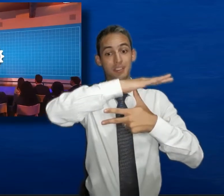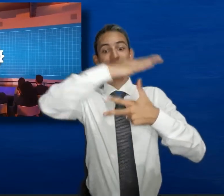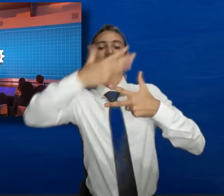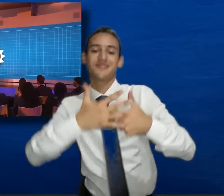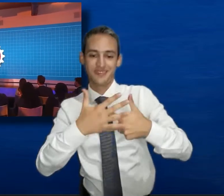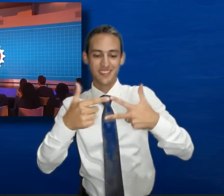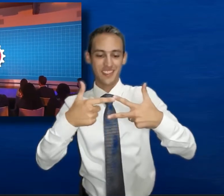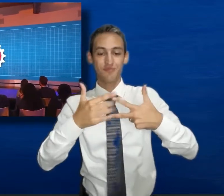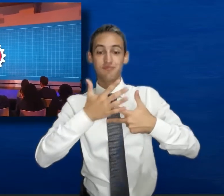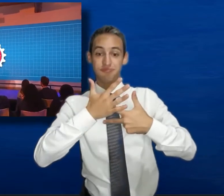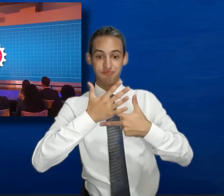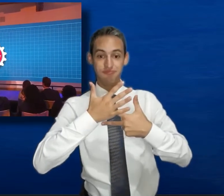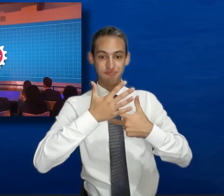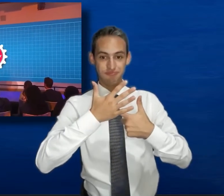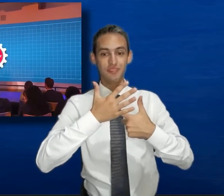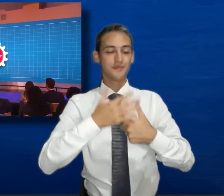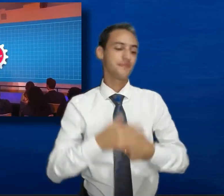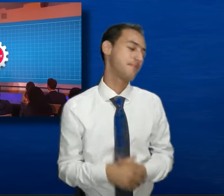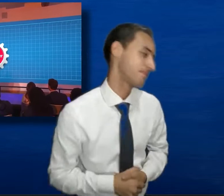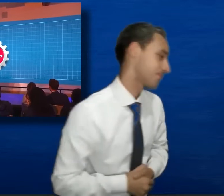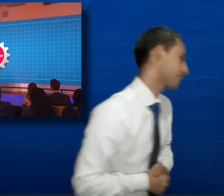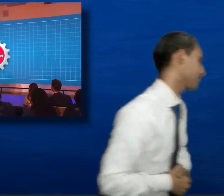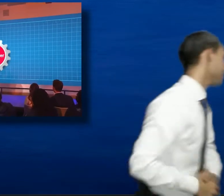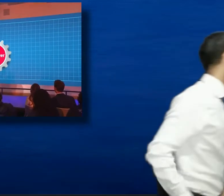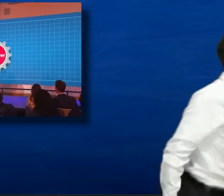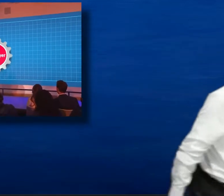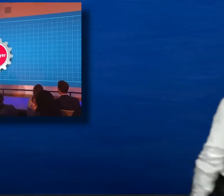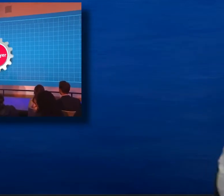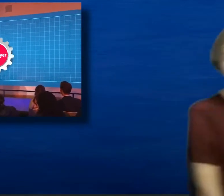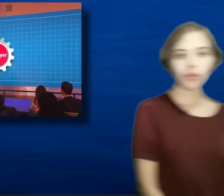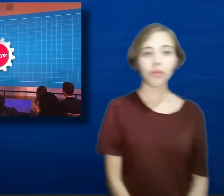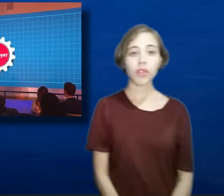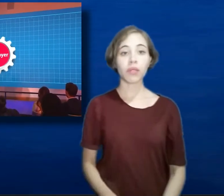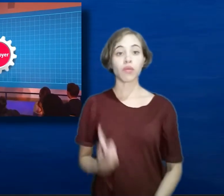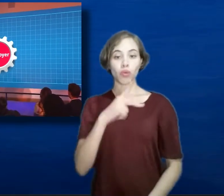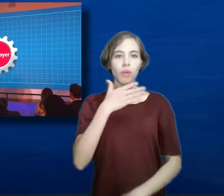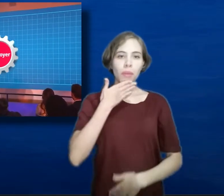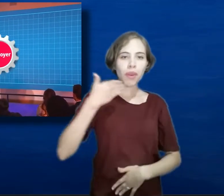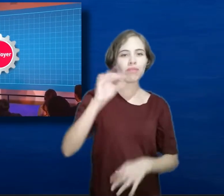isso, considerem um emprego como o rotor de cauda do helicóptero.